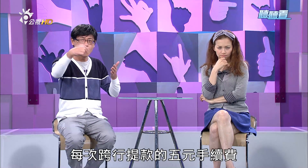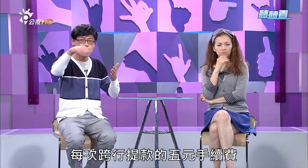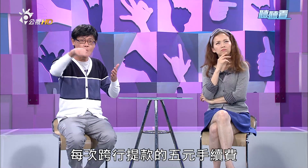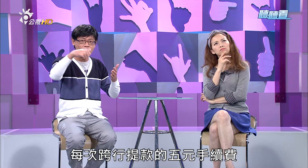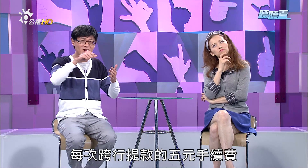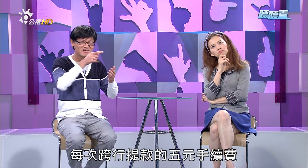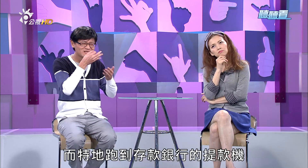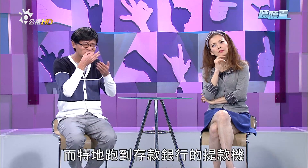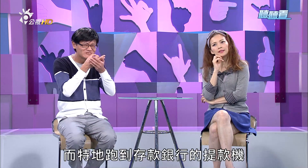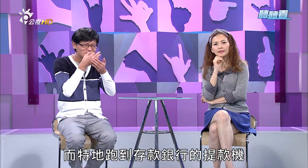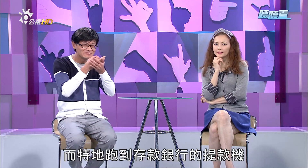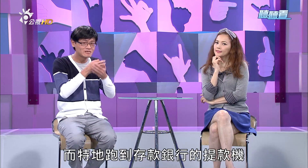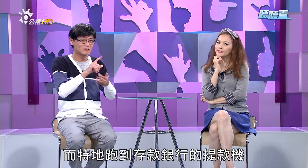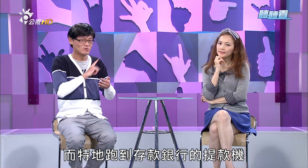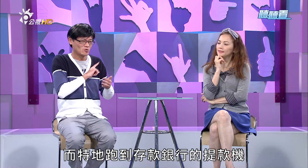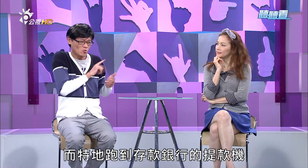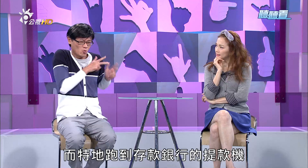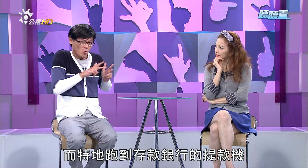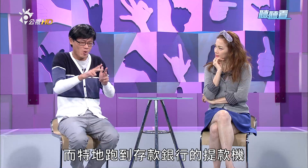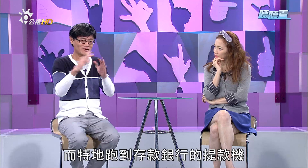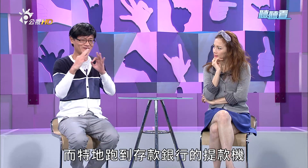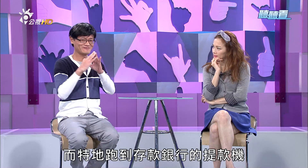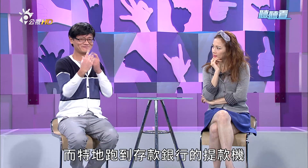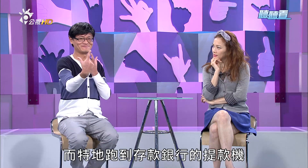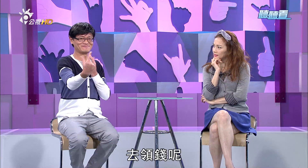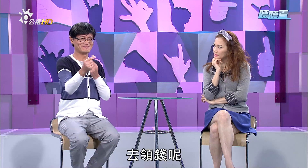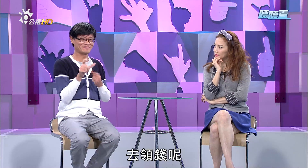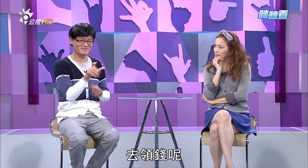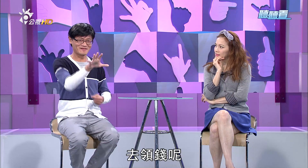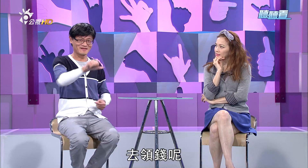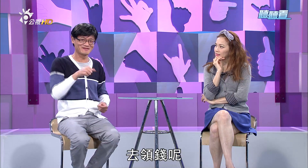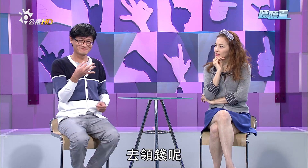续费，而特地跑到存款银行的提款机去领钱呢？